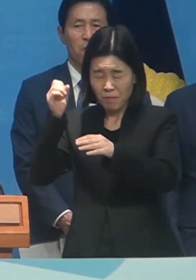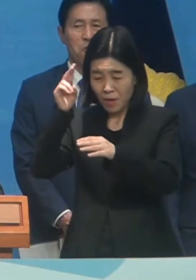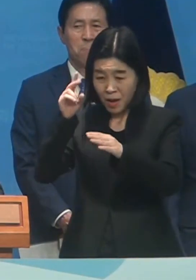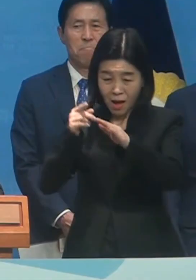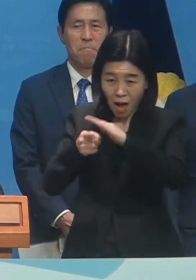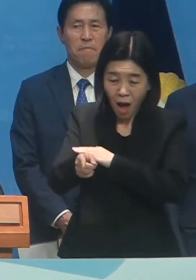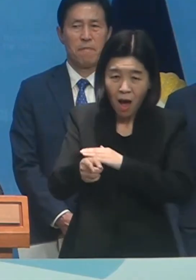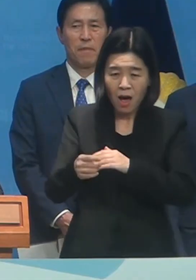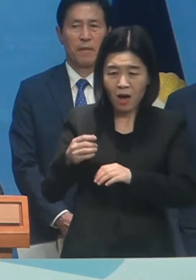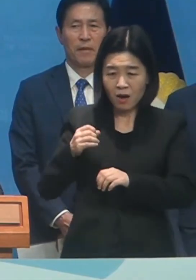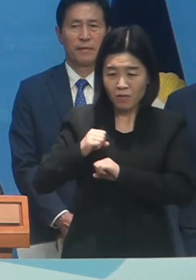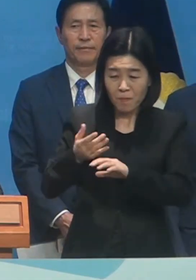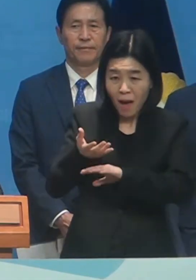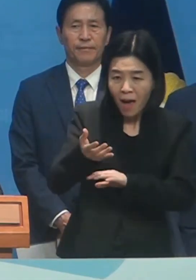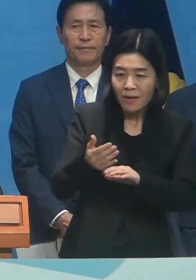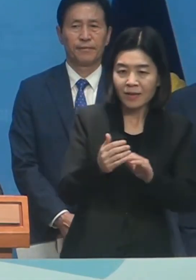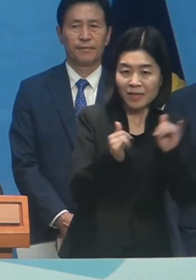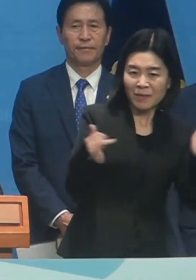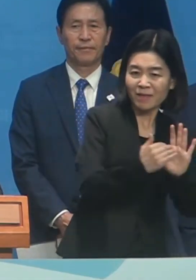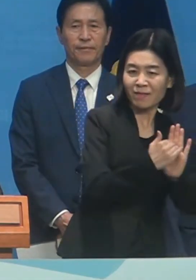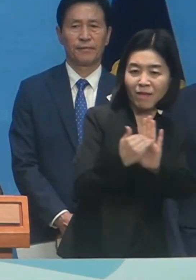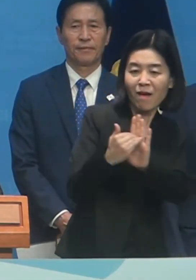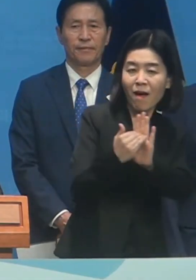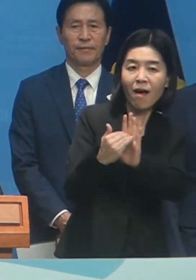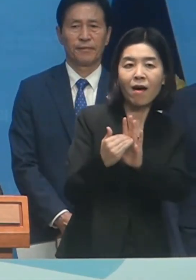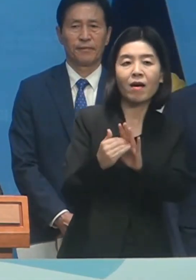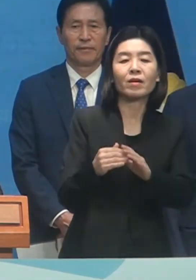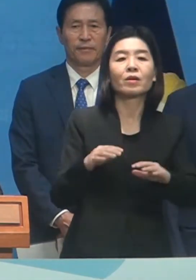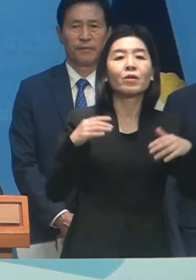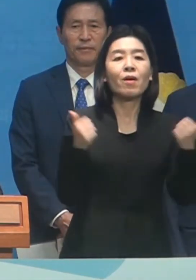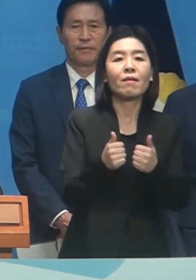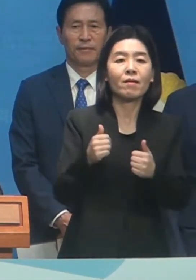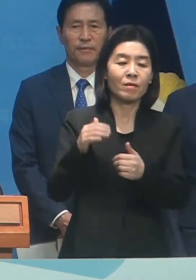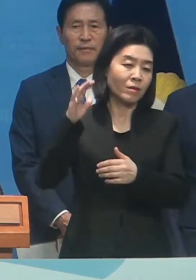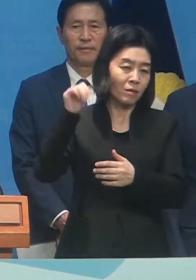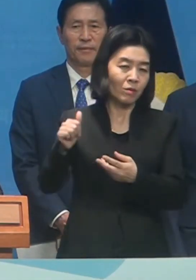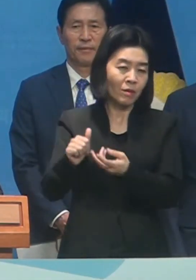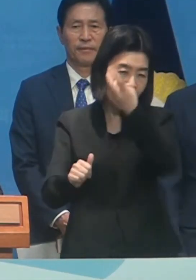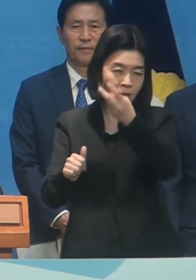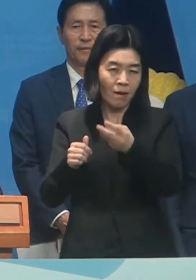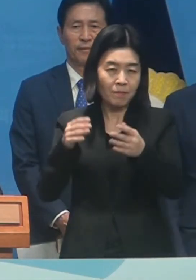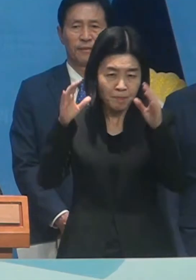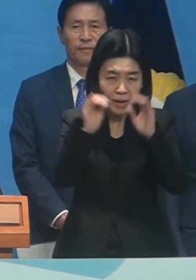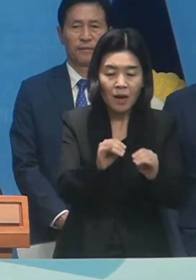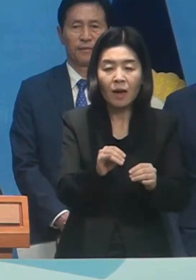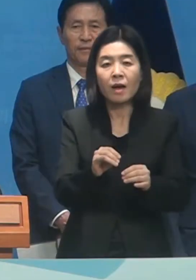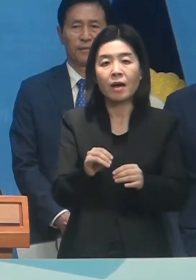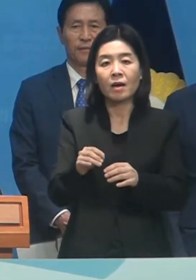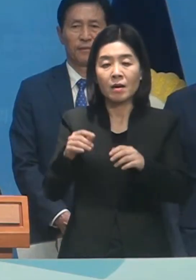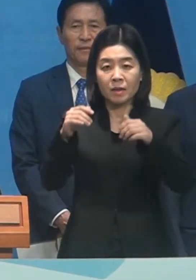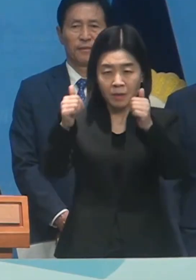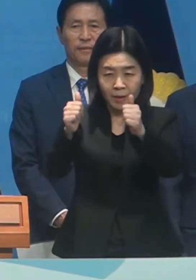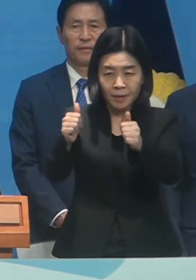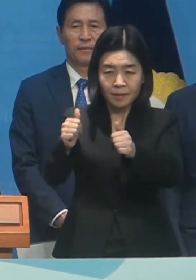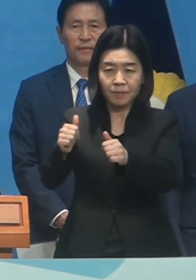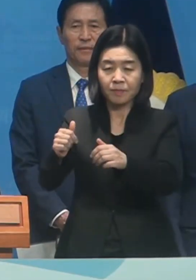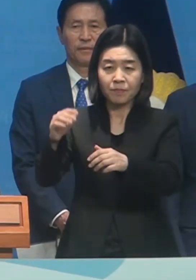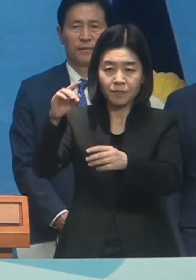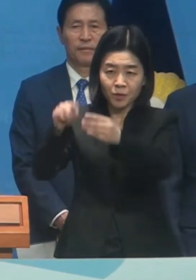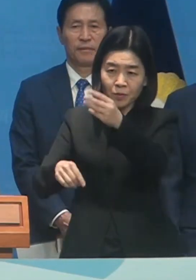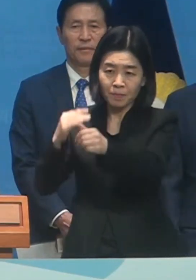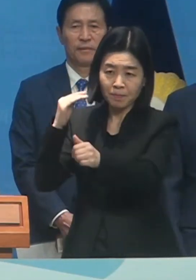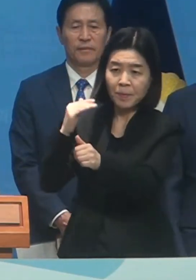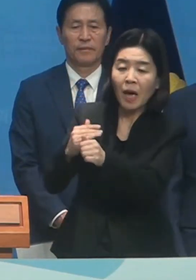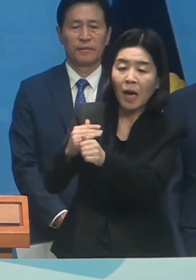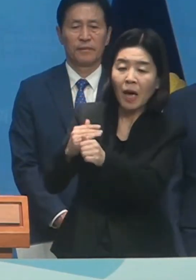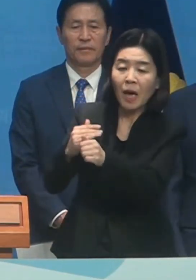국회에서 대통령 탄핵 의결과 헌법재판소 대통령 파면 결정 등 숨가쁘게 달려온